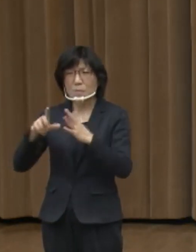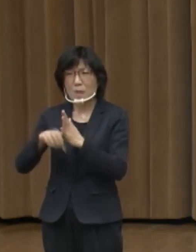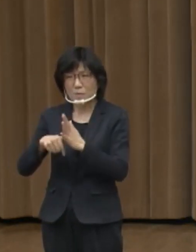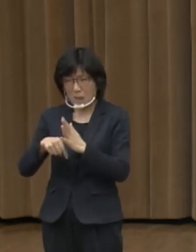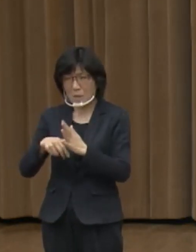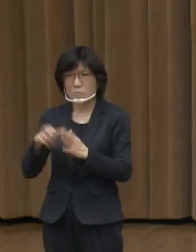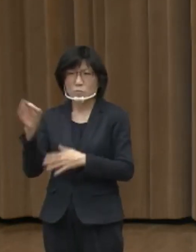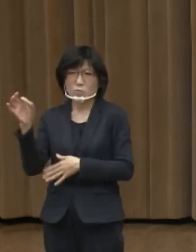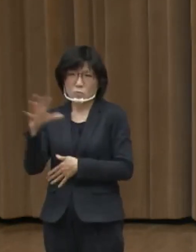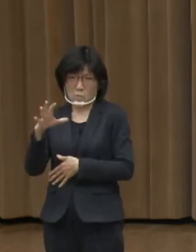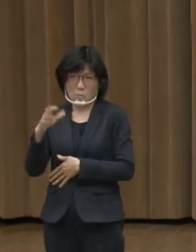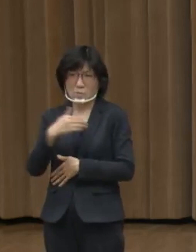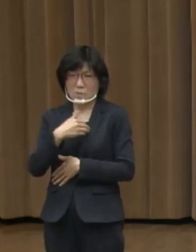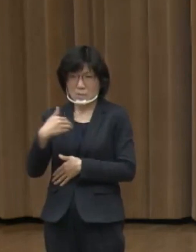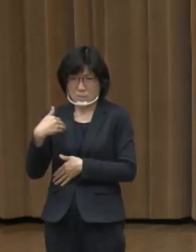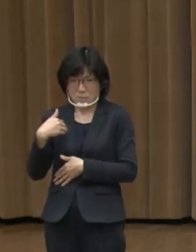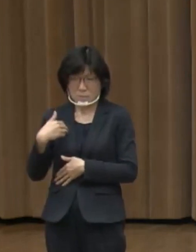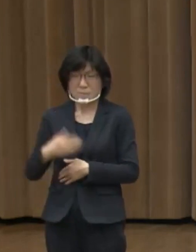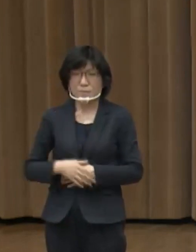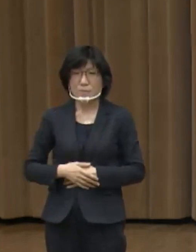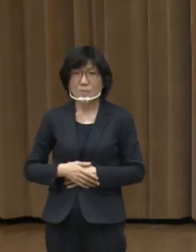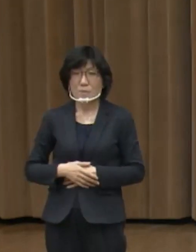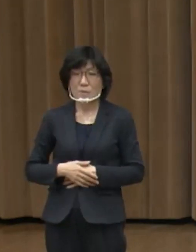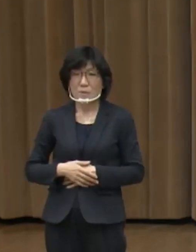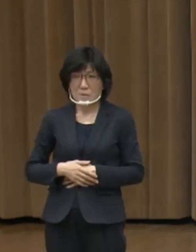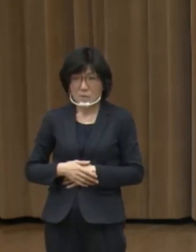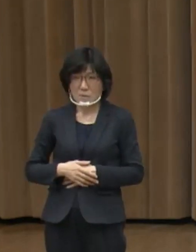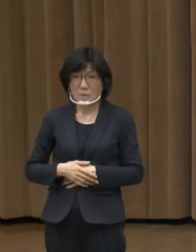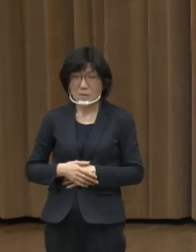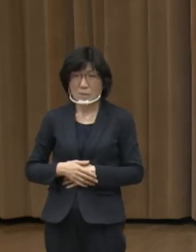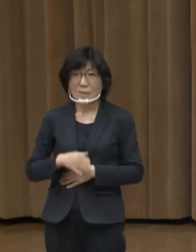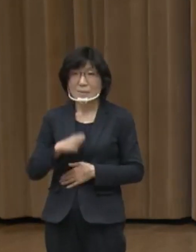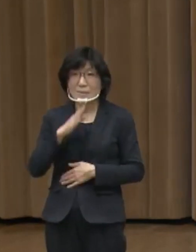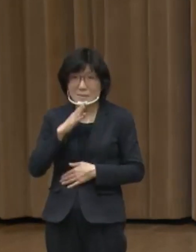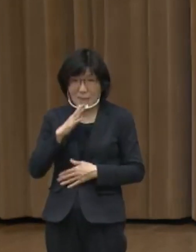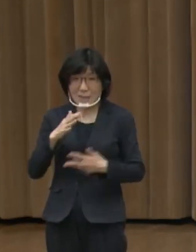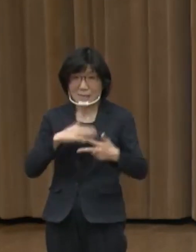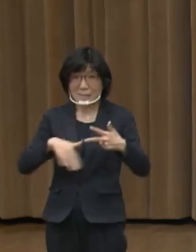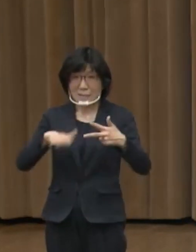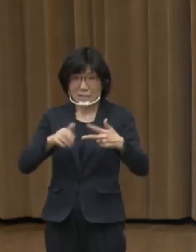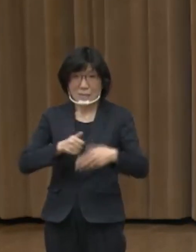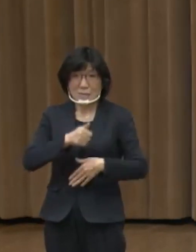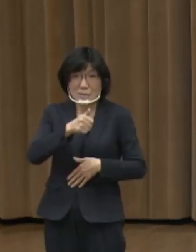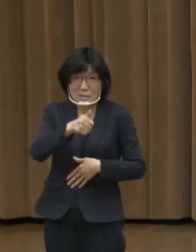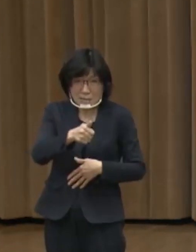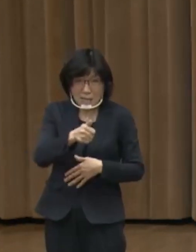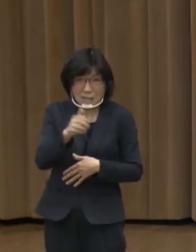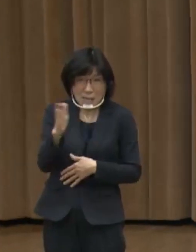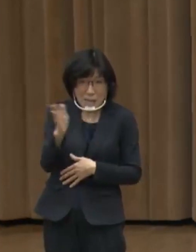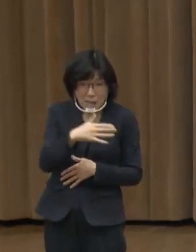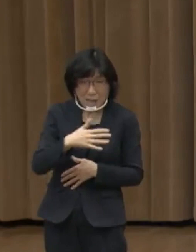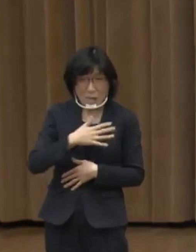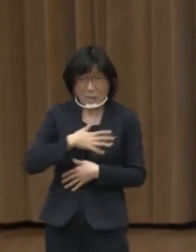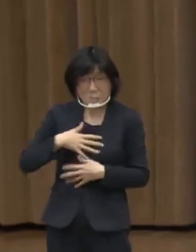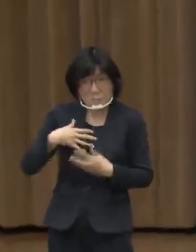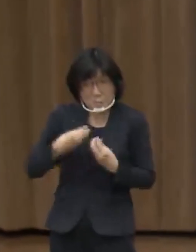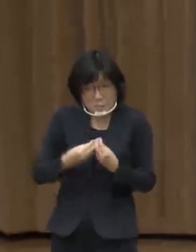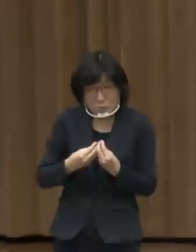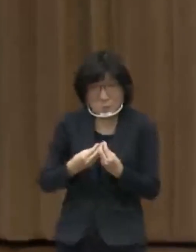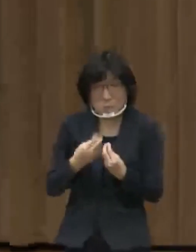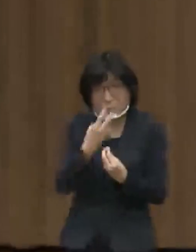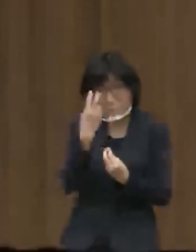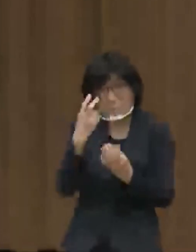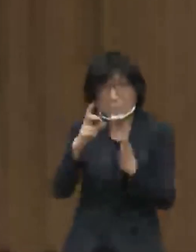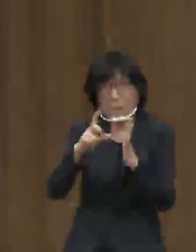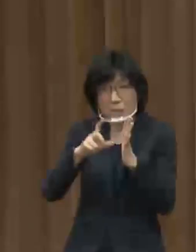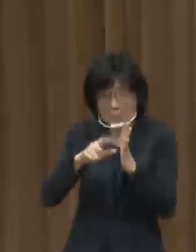出勤後に従業員が体調不良を 訴えた場合には直ちに受診